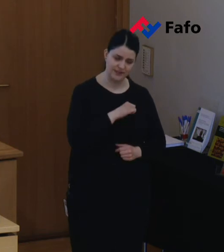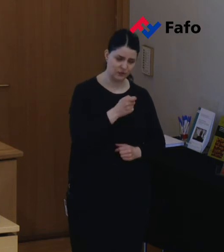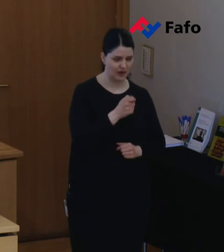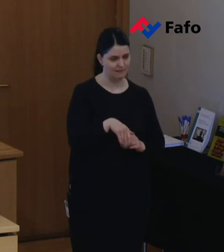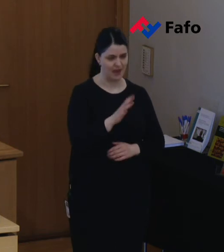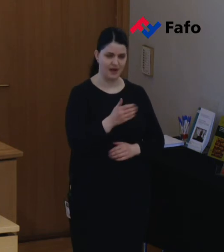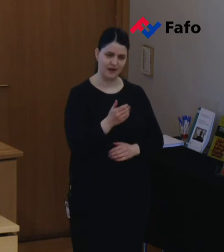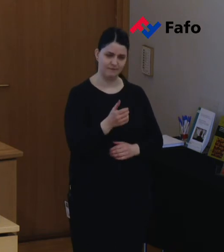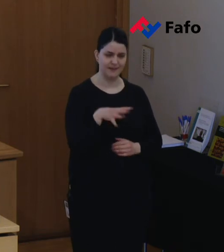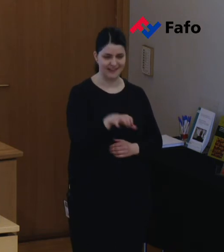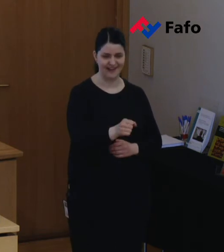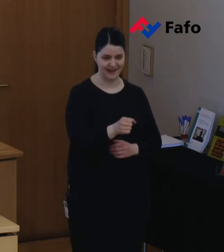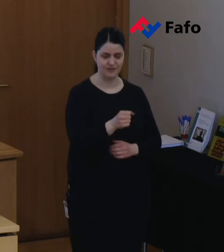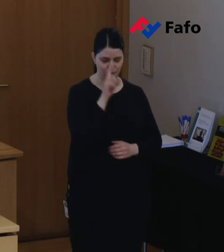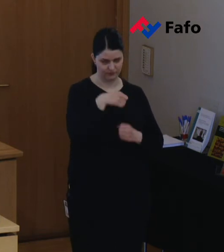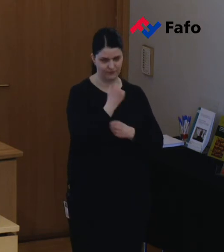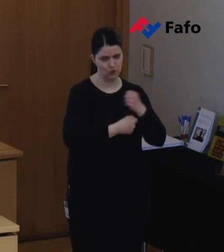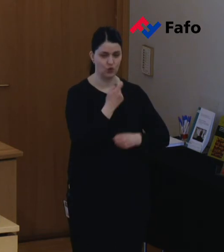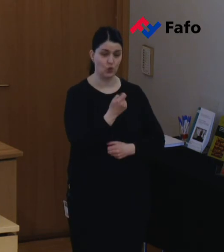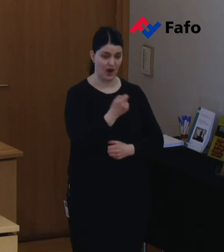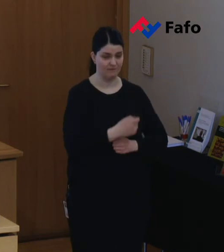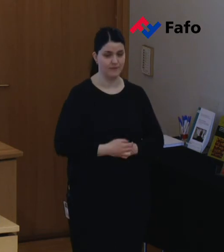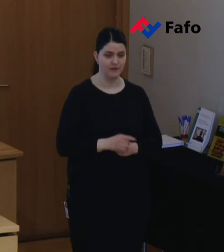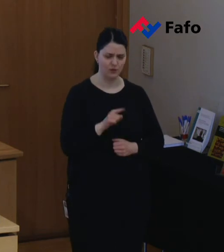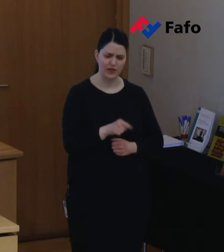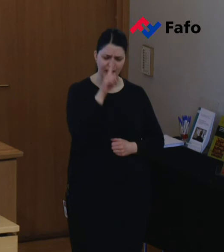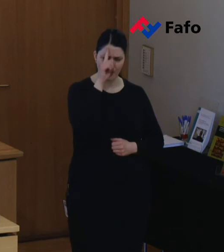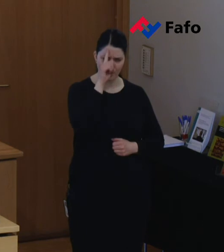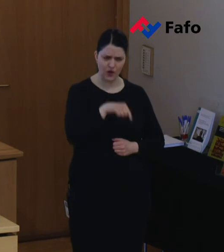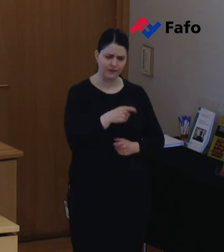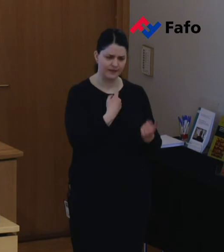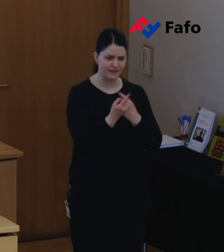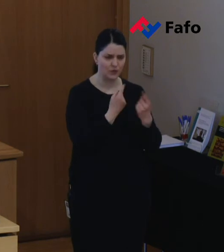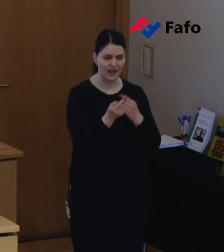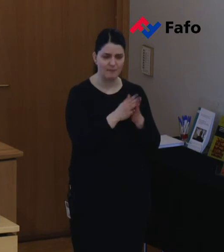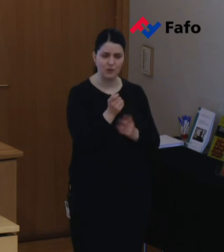nå klarer vi å få til noe. Og også det å kunne diskutere med noen. Hva gjør vi nå?